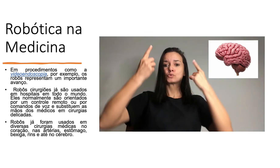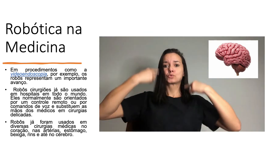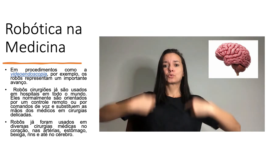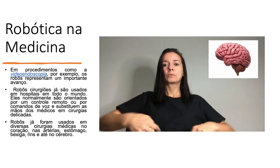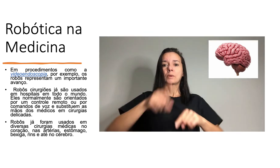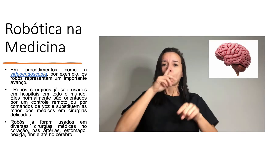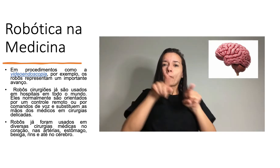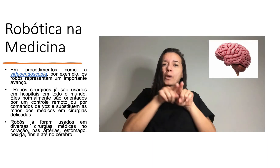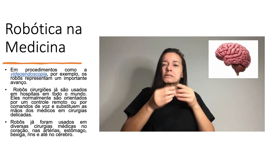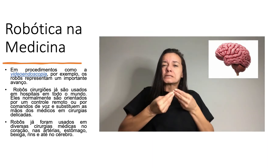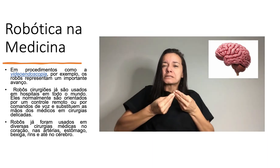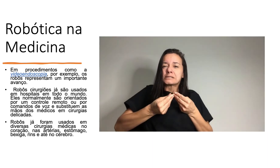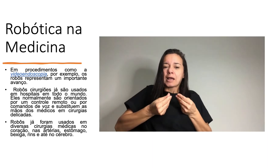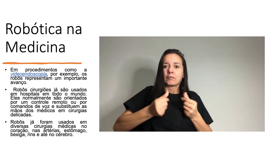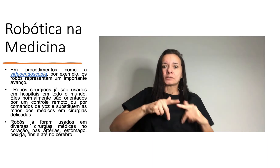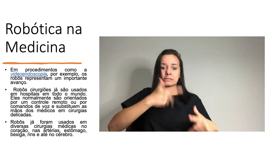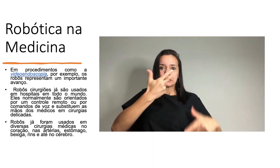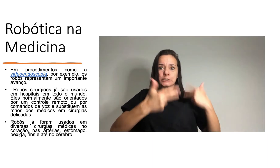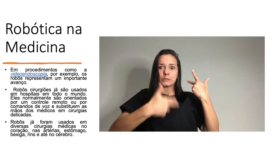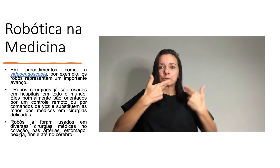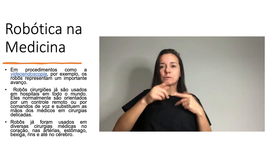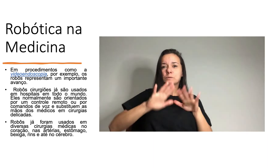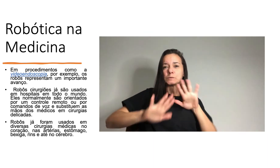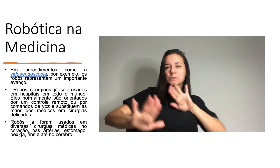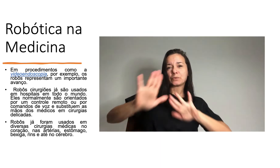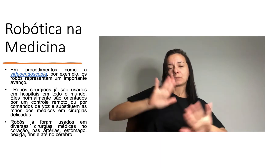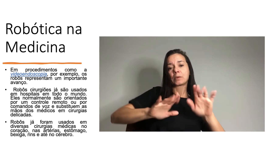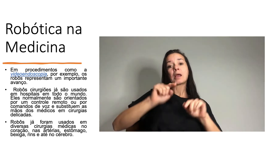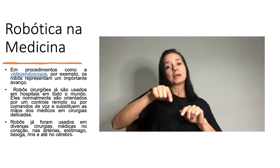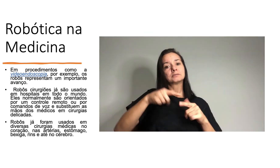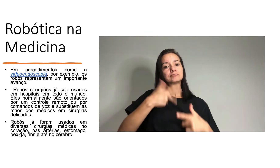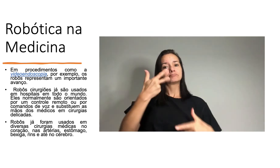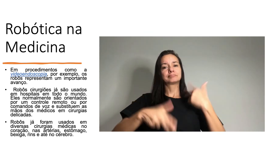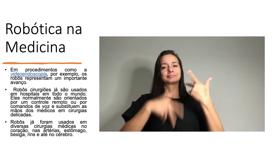cérebro, ou em qualquer outra região delicada.